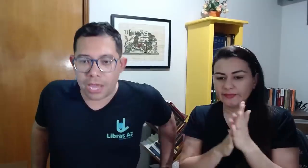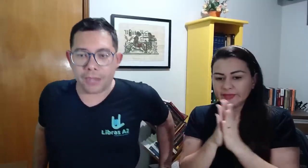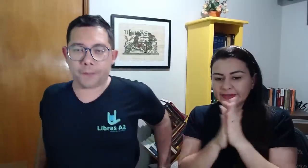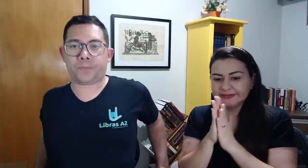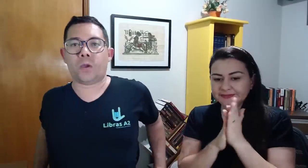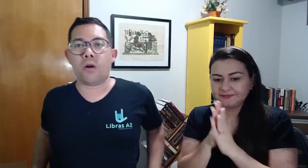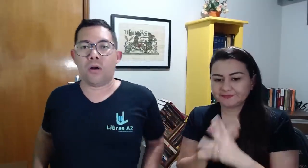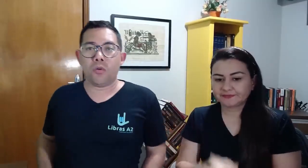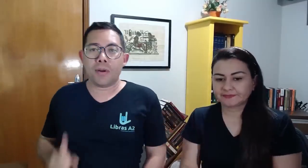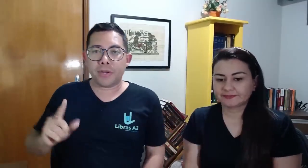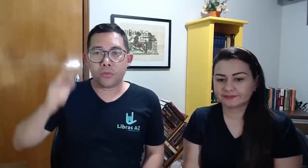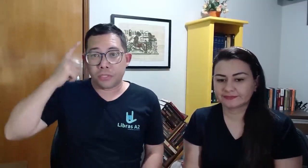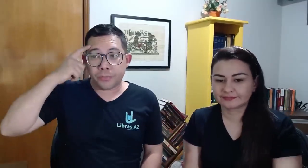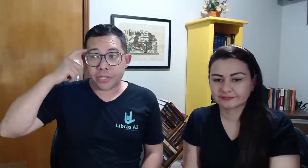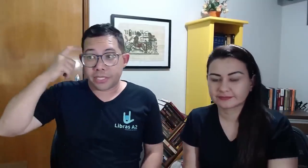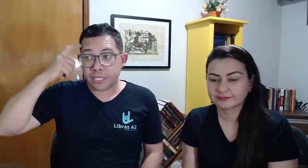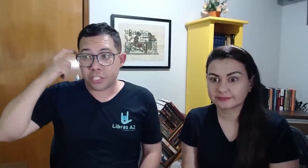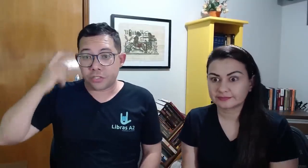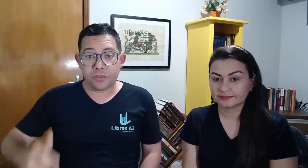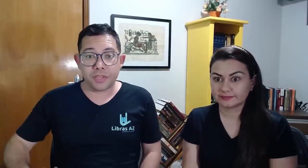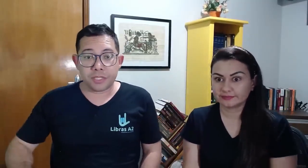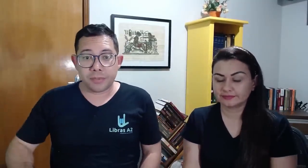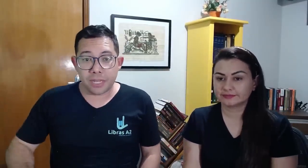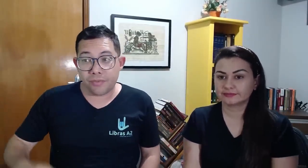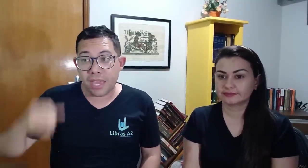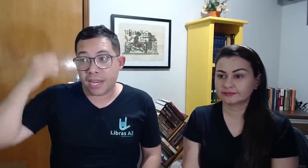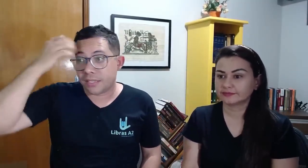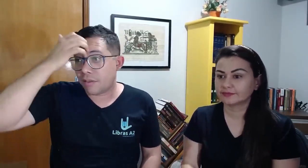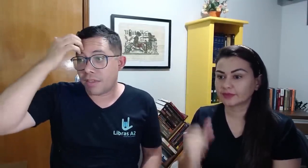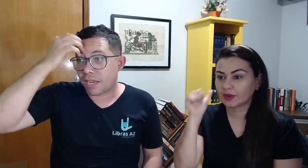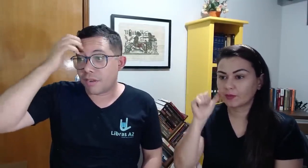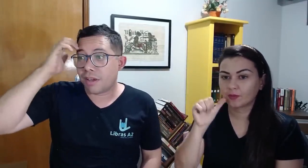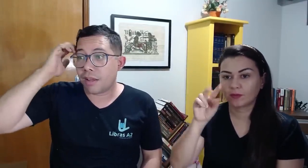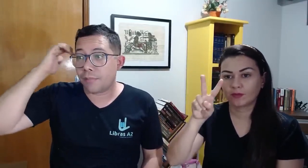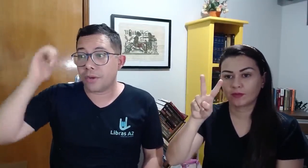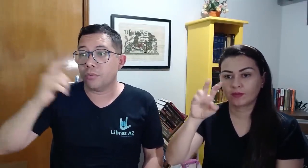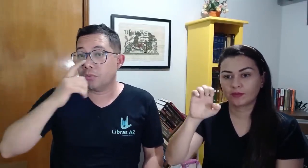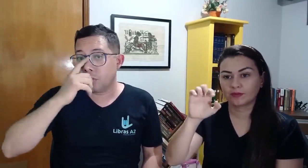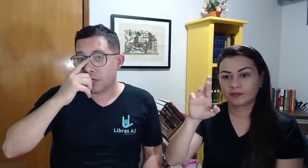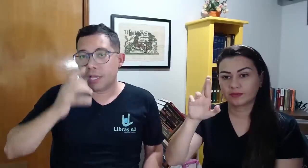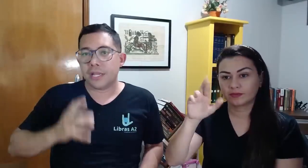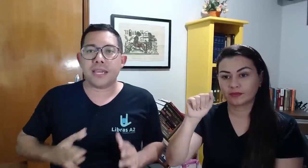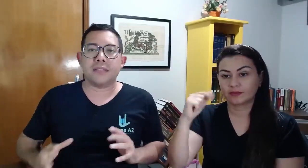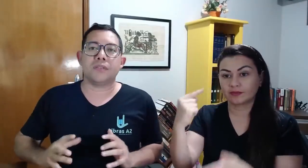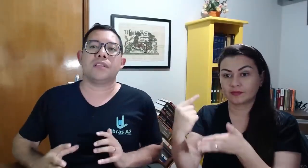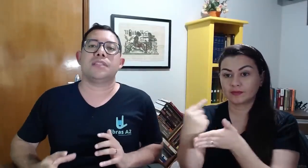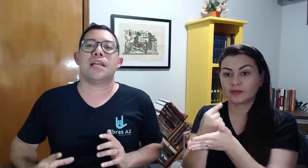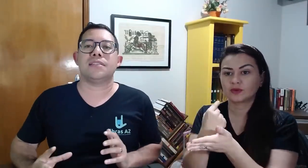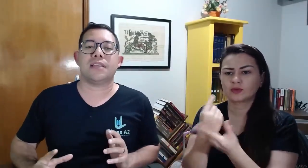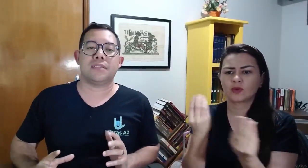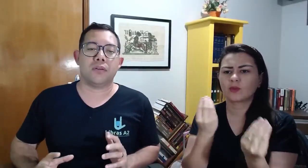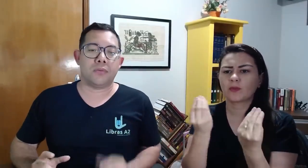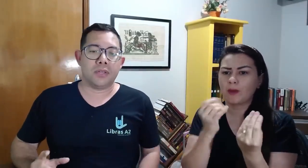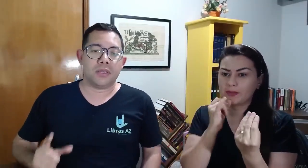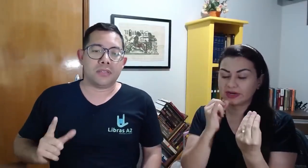hein? Ó, uma pergunta importante que foi feita pela Vera, tá? A Vera Carvalho, ela perguntou na questão da sinalização.